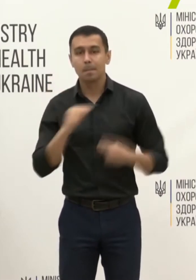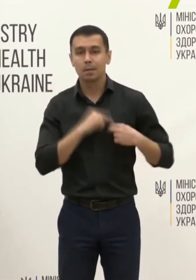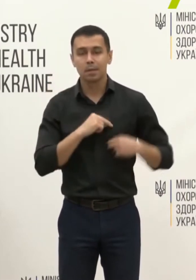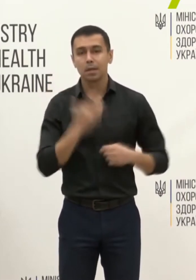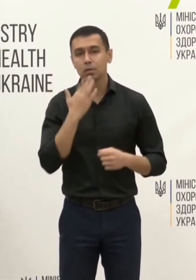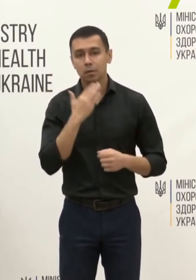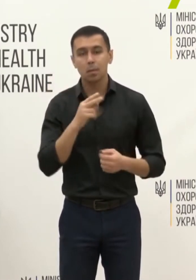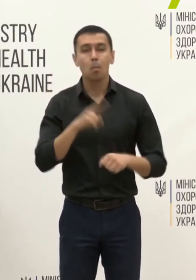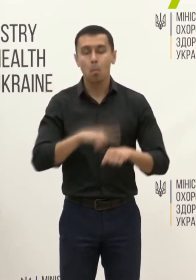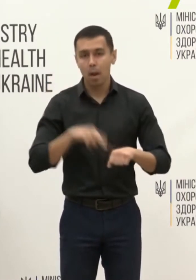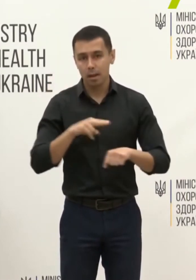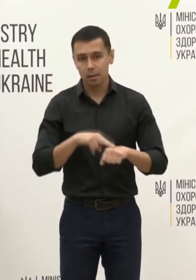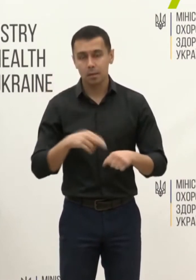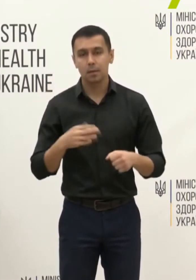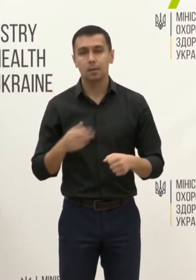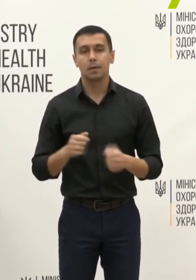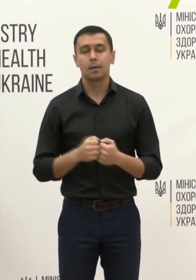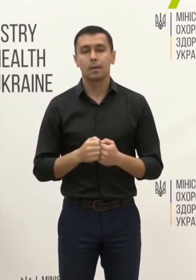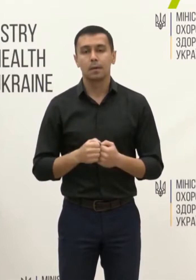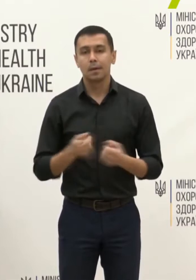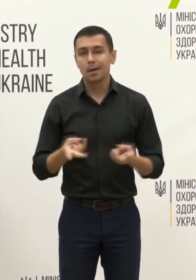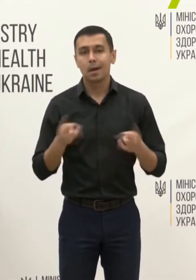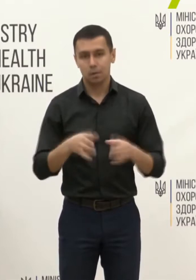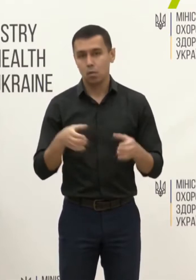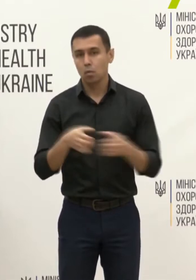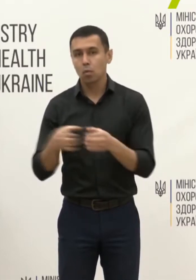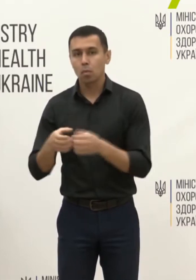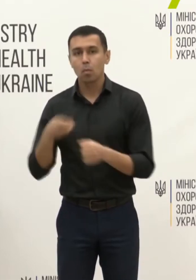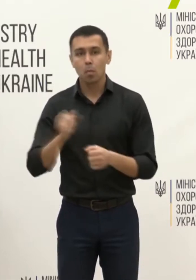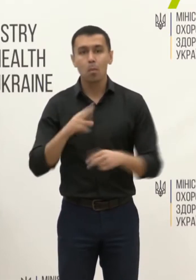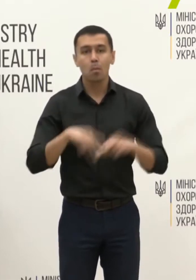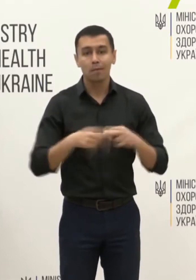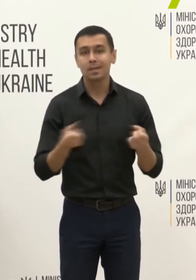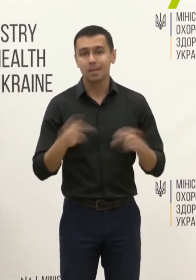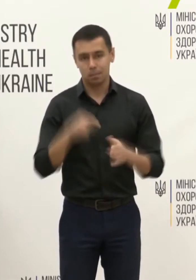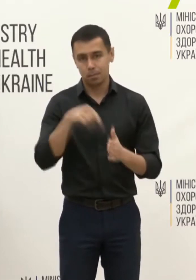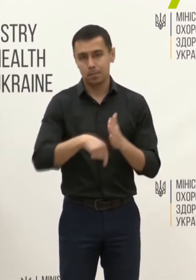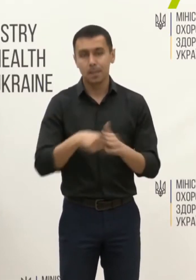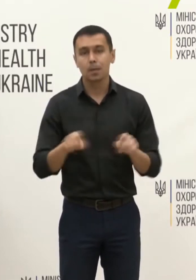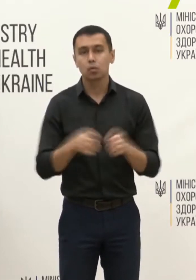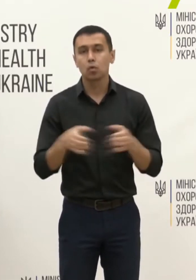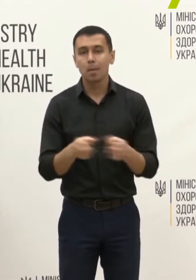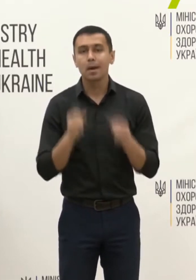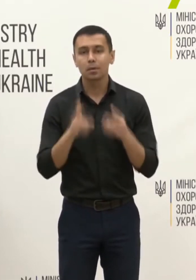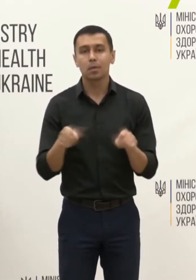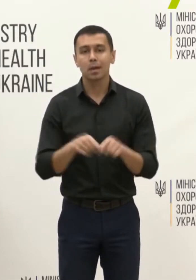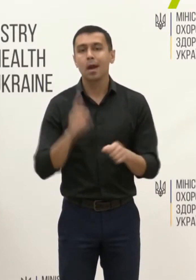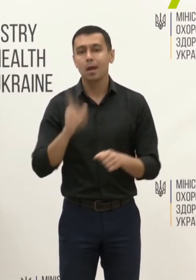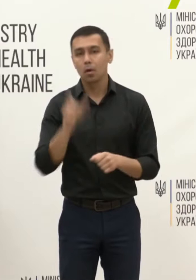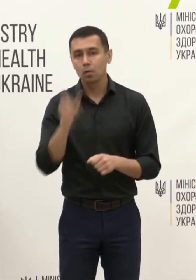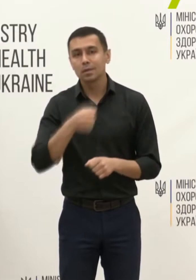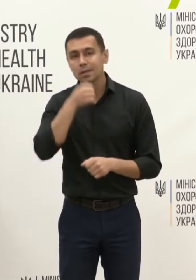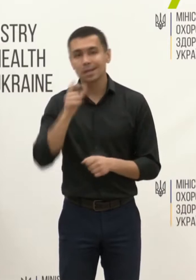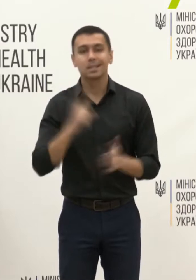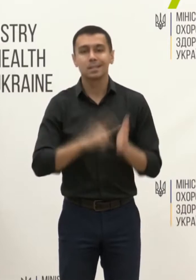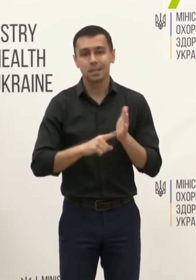працівники Національної поліції, решта груп по професійному ознаку. Також група ризику така, як люди